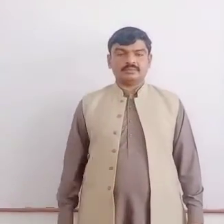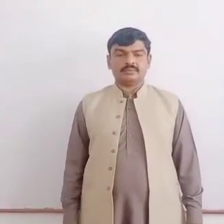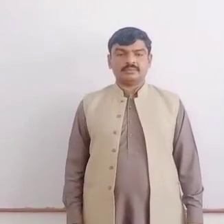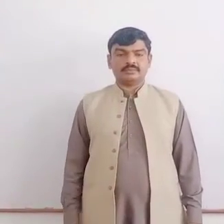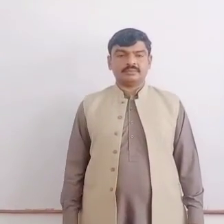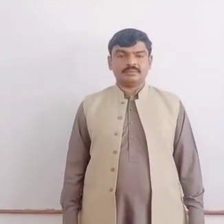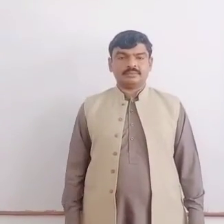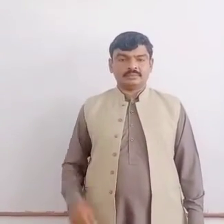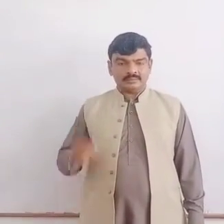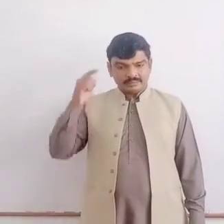हरबा,